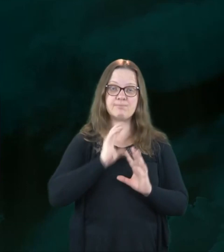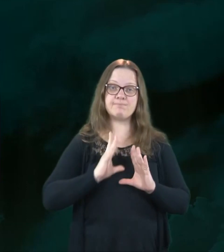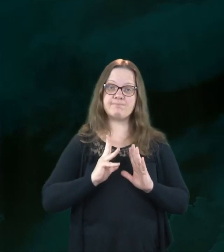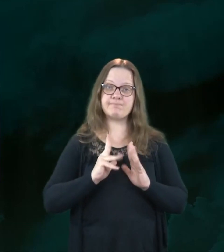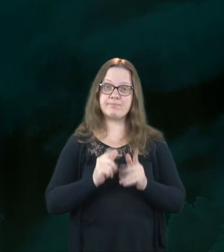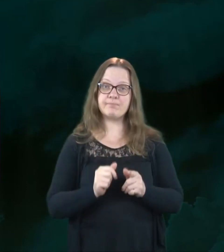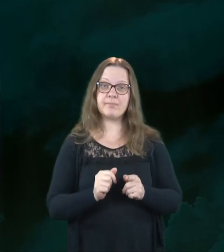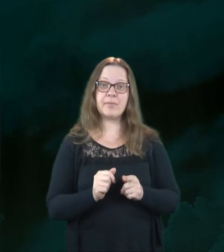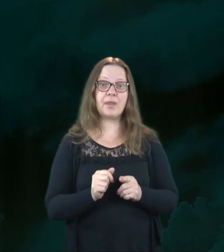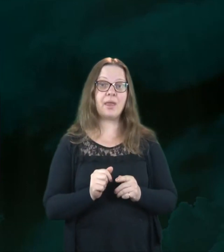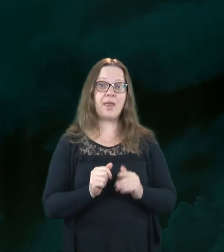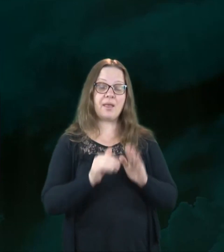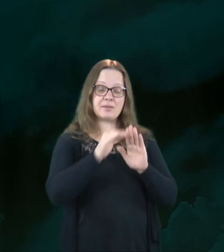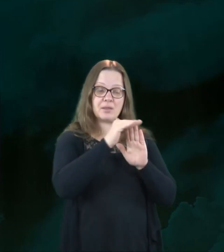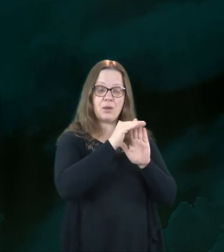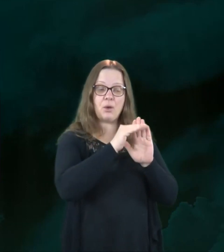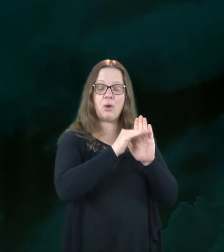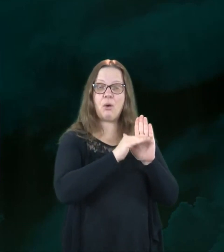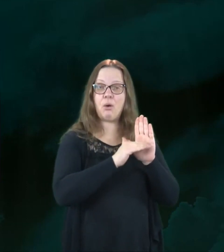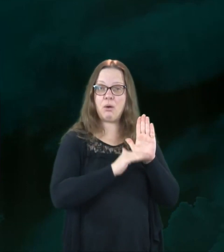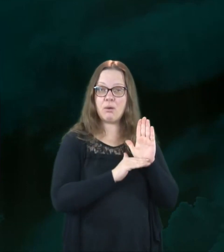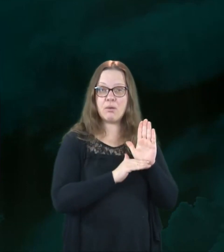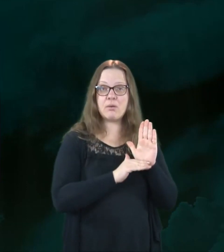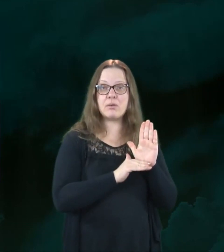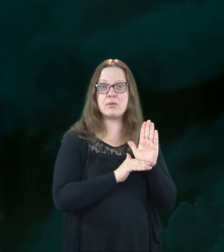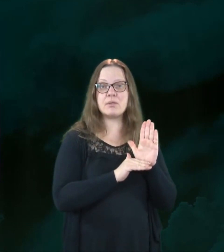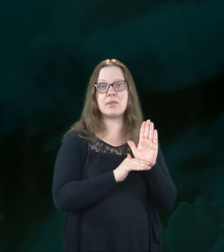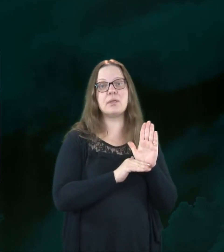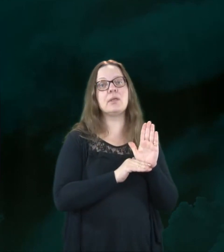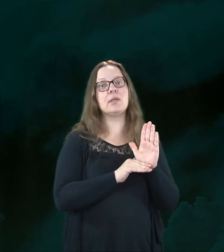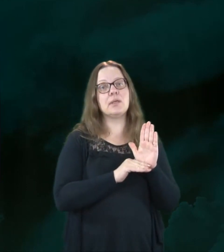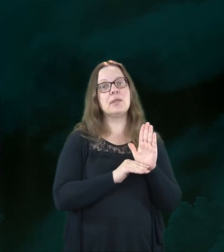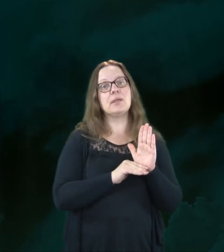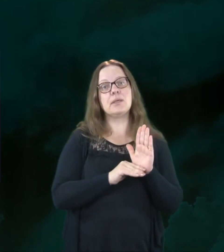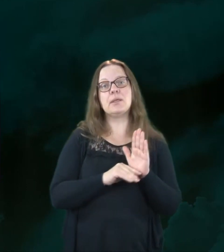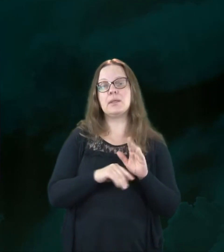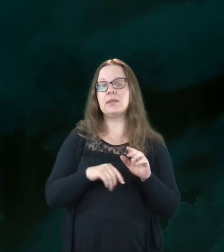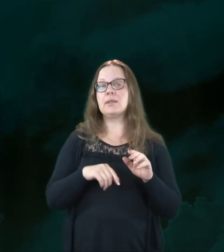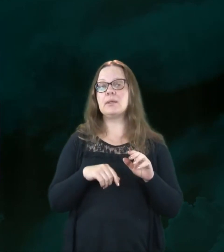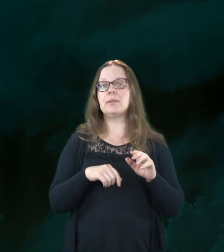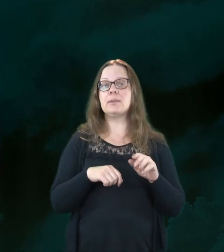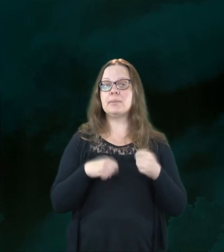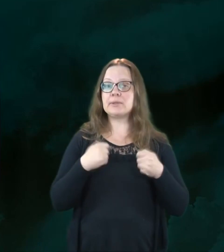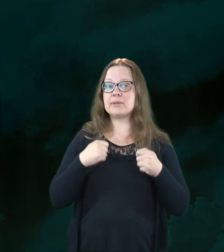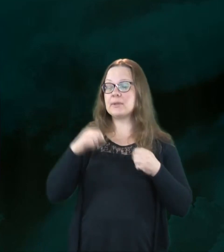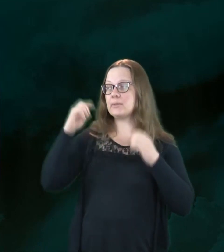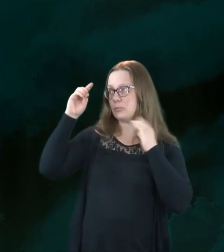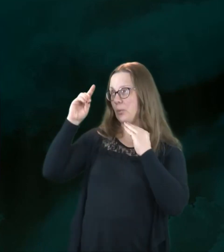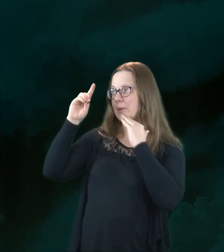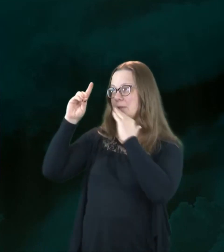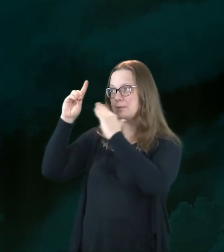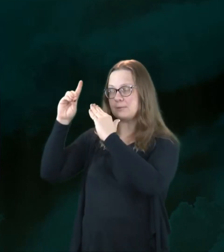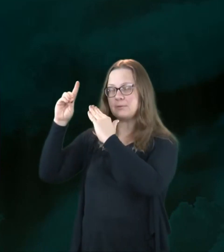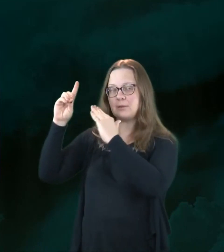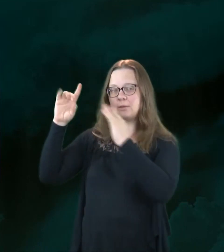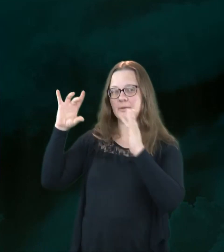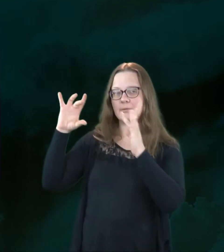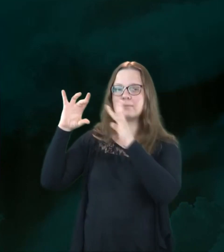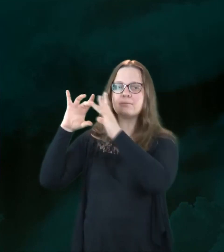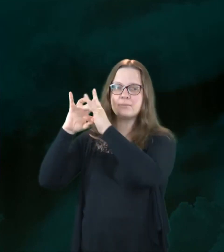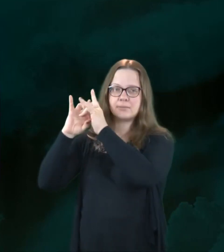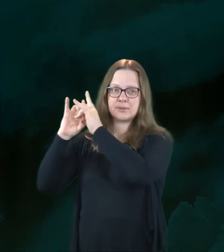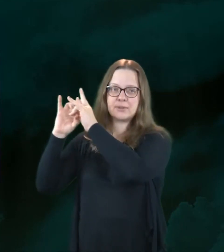Deus, é nessa ordem que nós devemos nos conectar. tá? Então, Deus assim